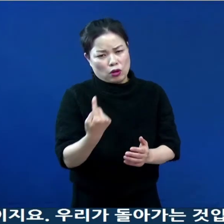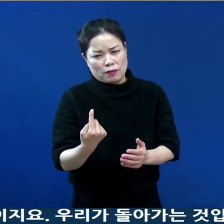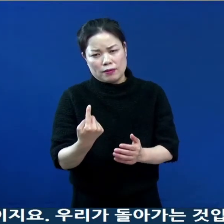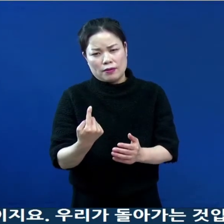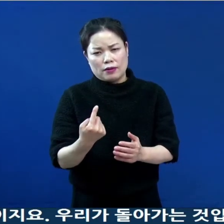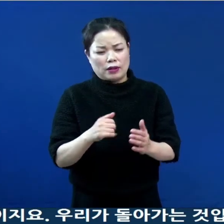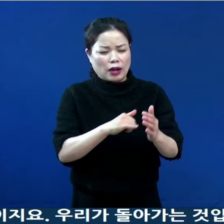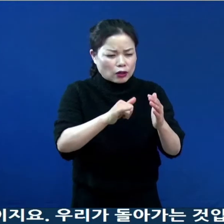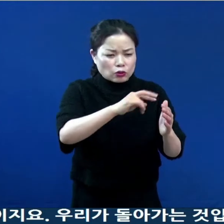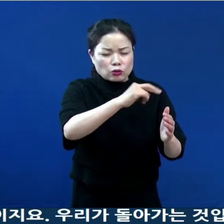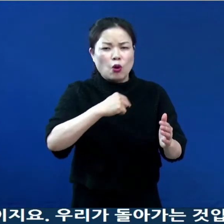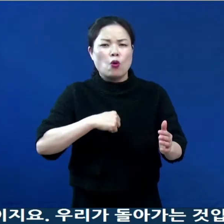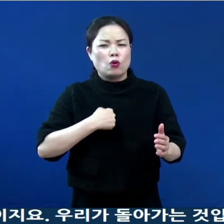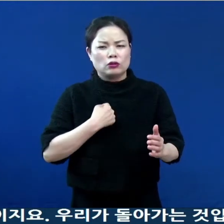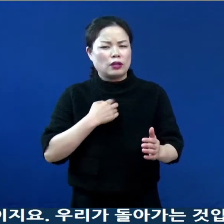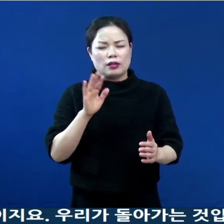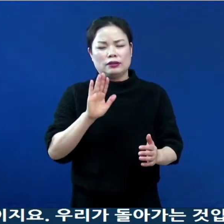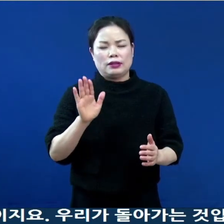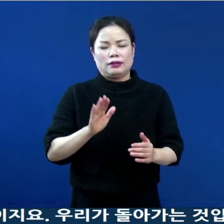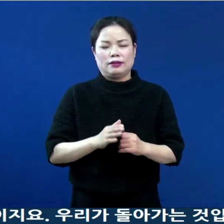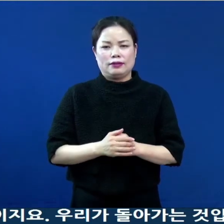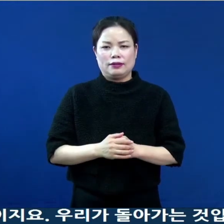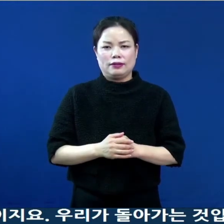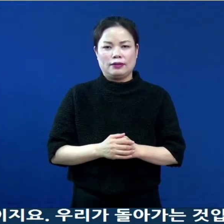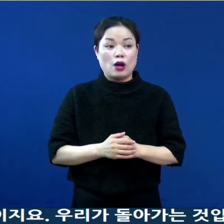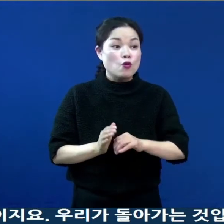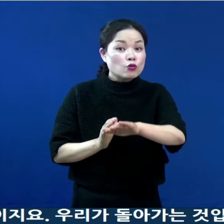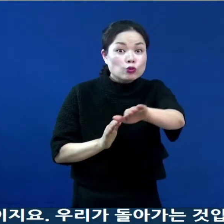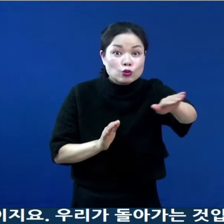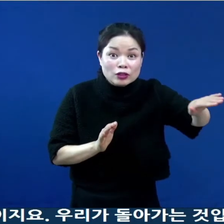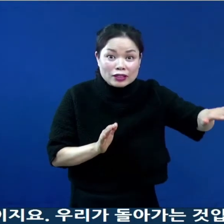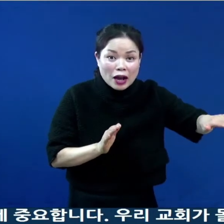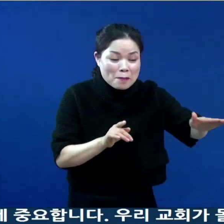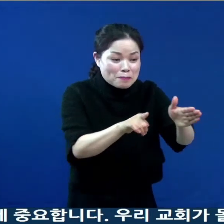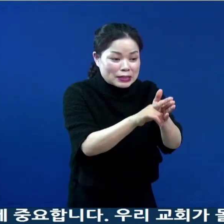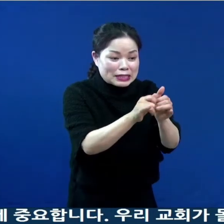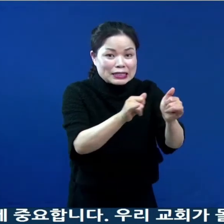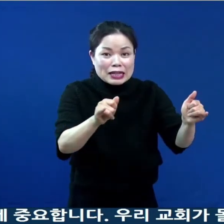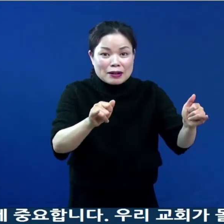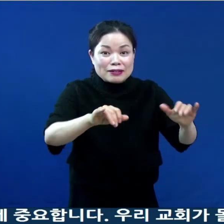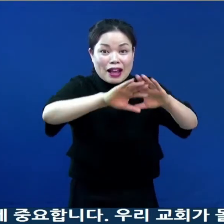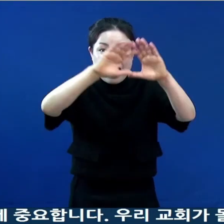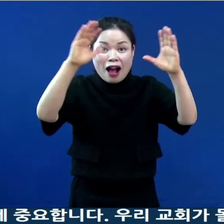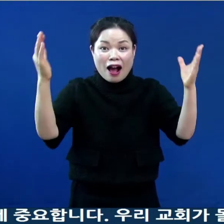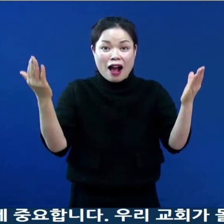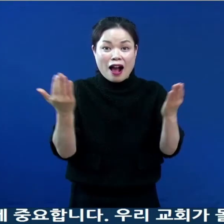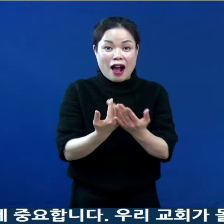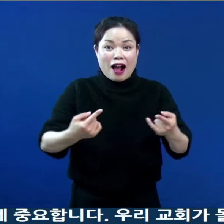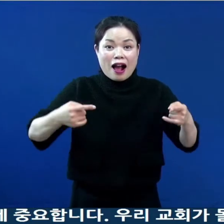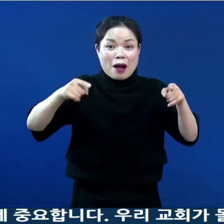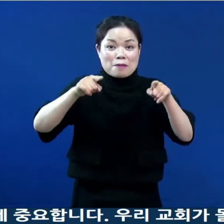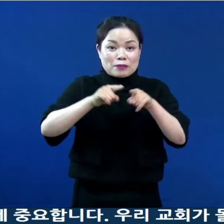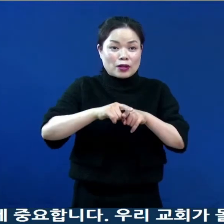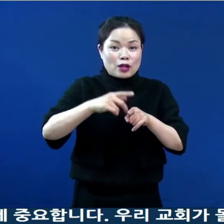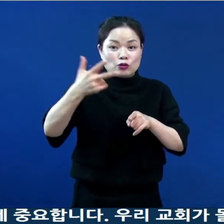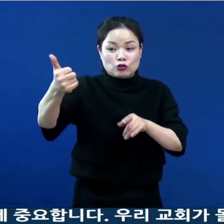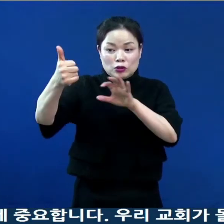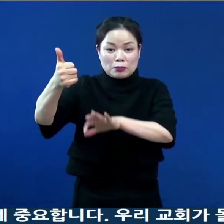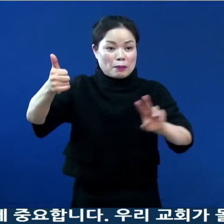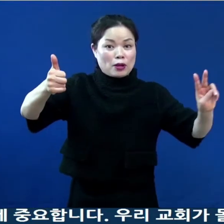돌아가는 겁니다. 혼자 돌아오라고 얘기하지 않고요, 우리가 믿는 사람들이 다 함께 하나님 앞에 돌아가자.